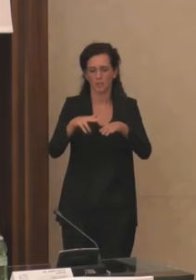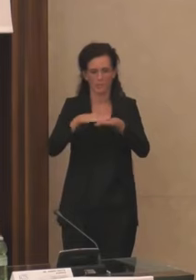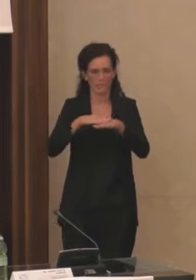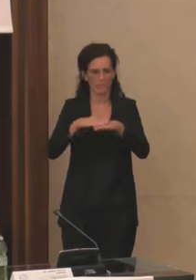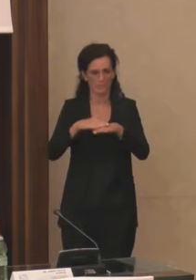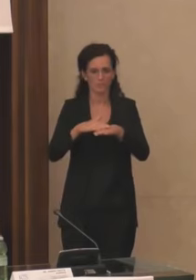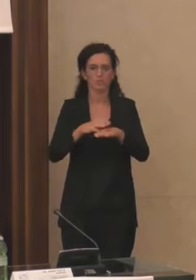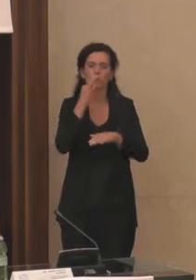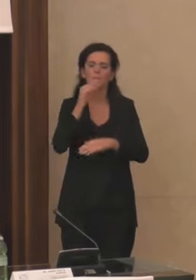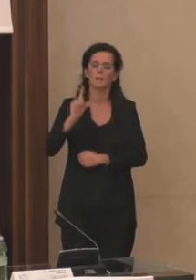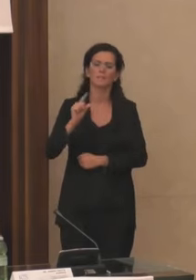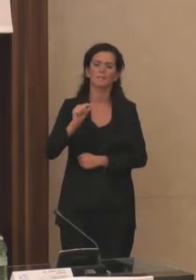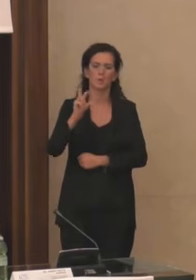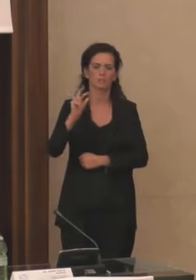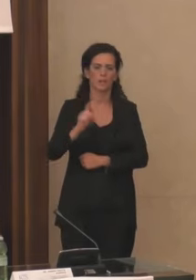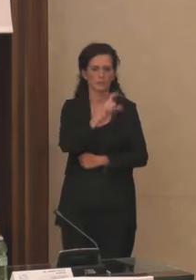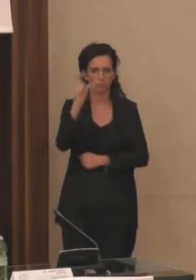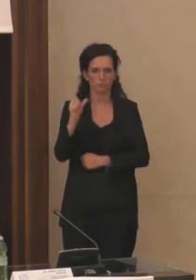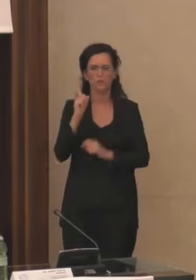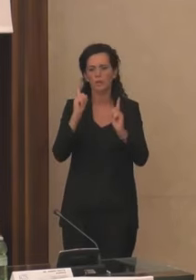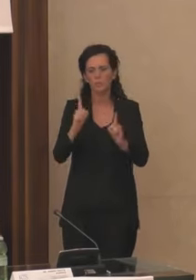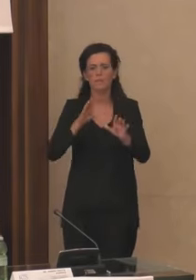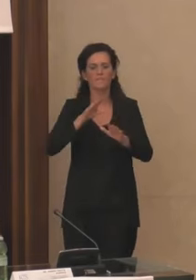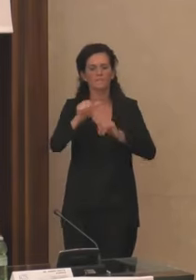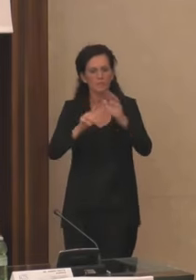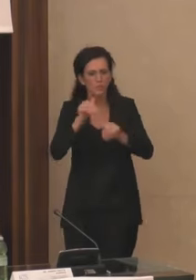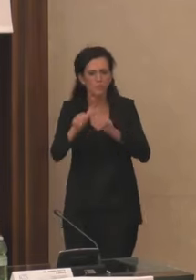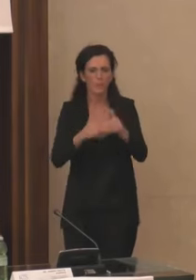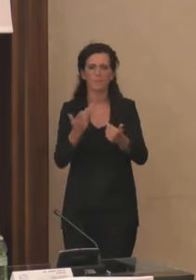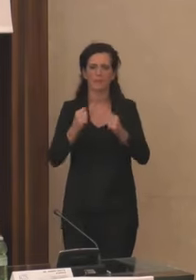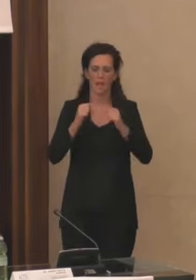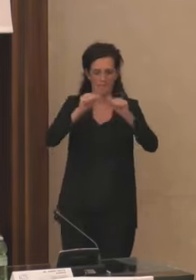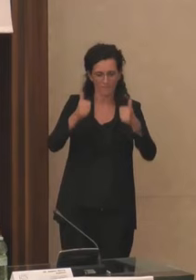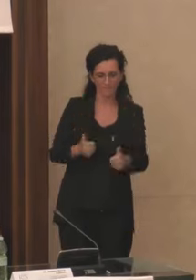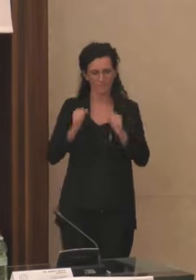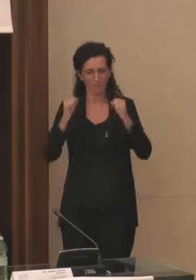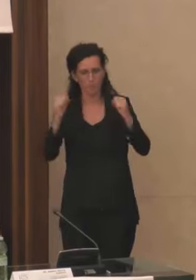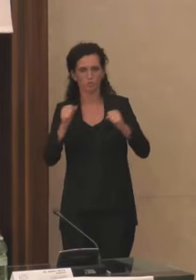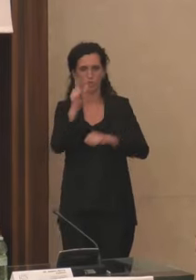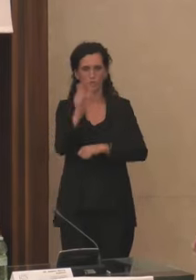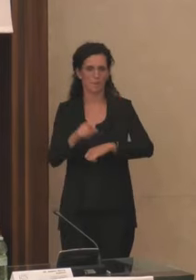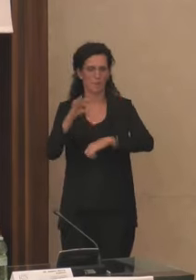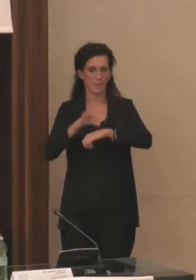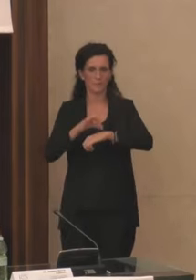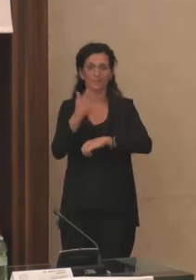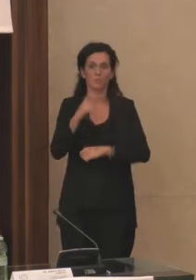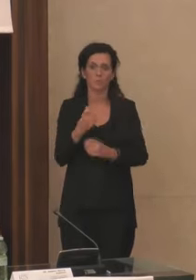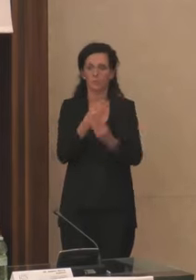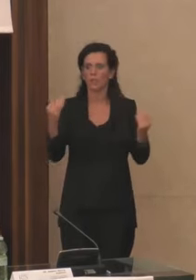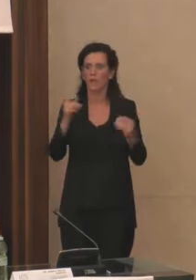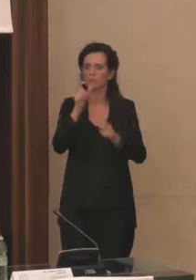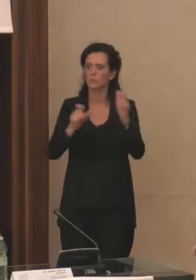minimo 30 giorni per la fisioterapia fisica e motoria dei pazienti, perché molti pazienti finiscono con